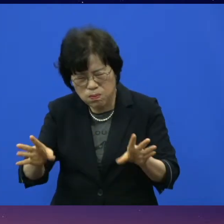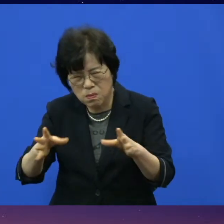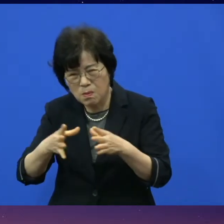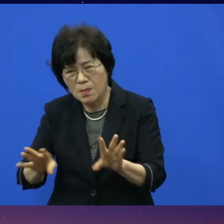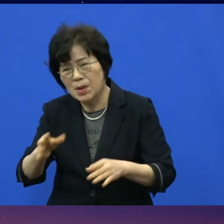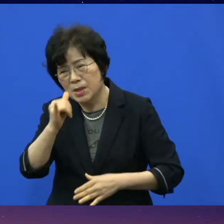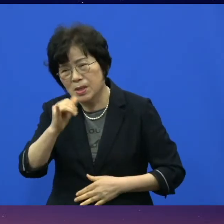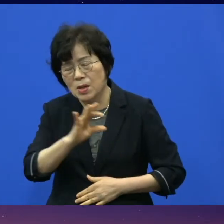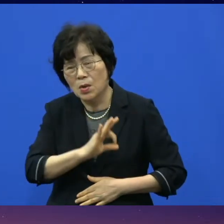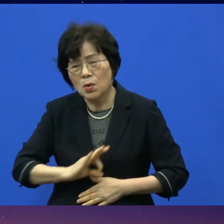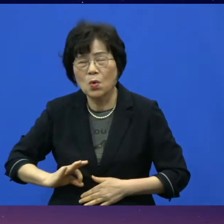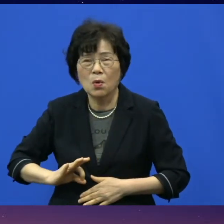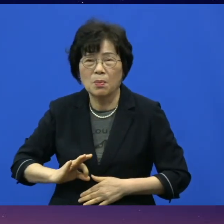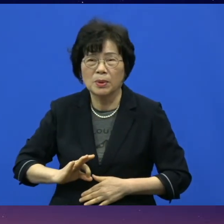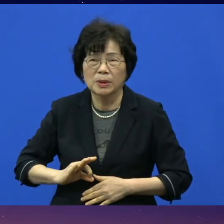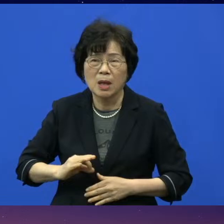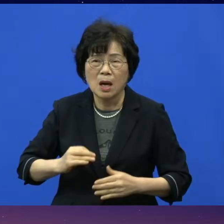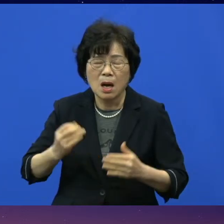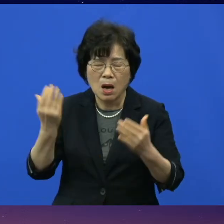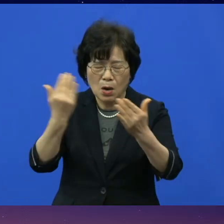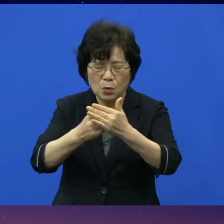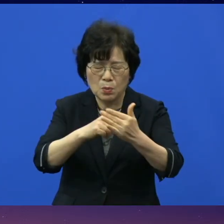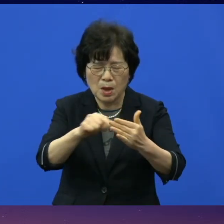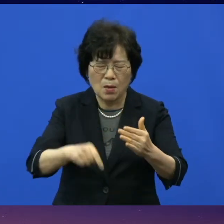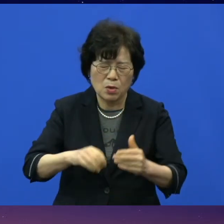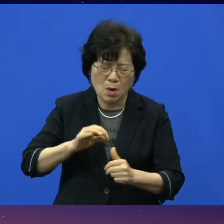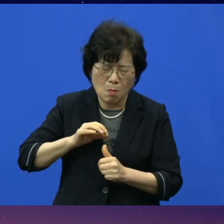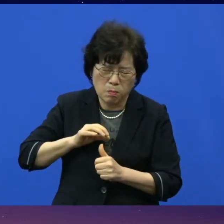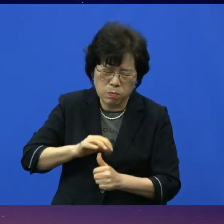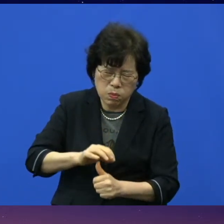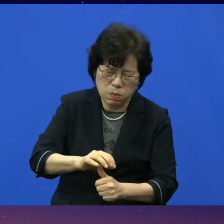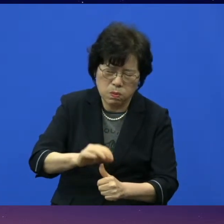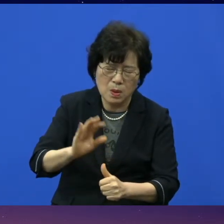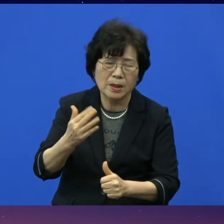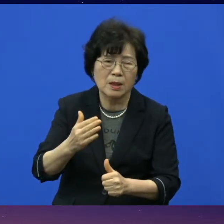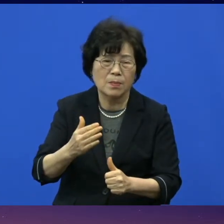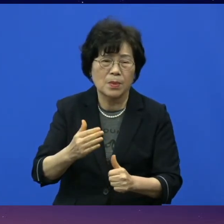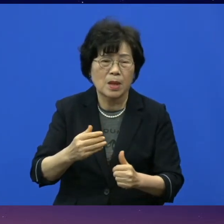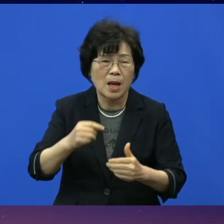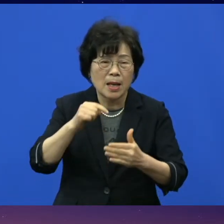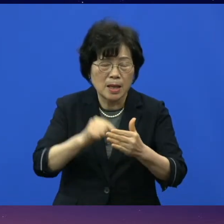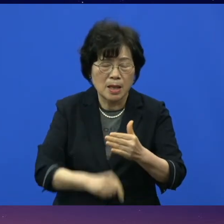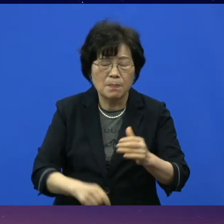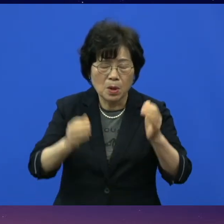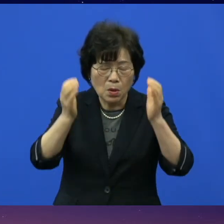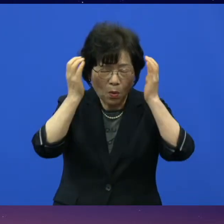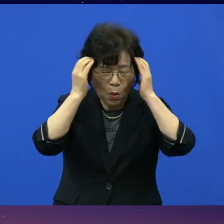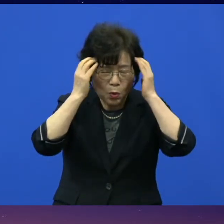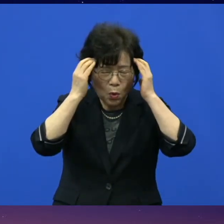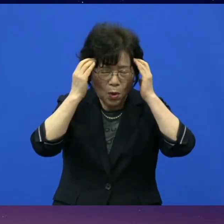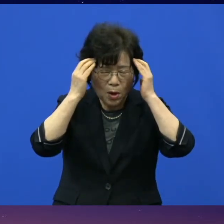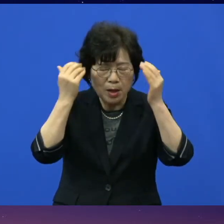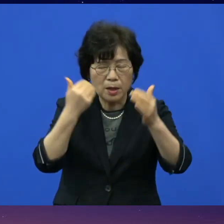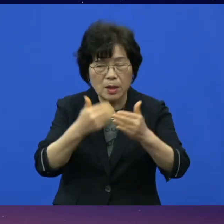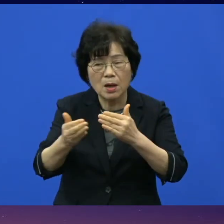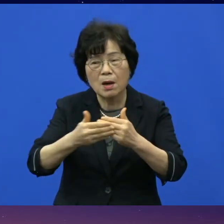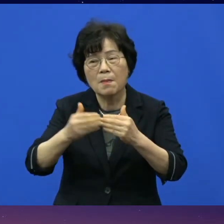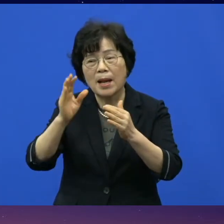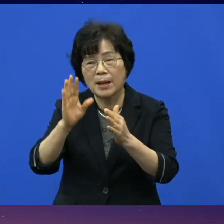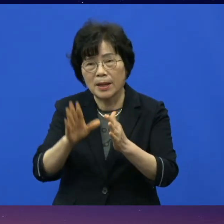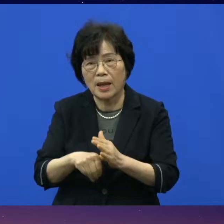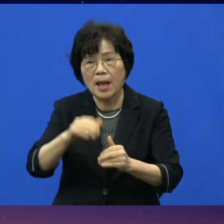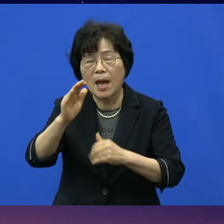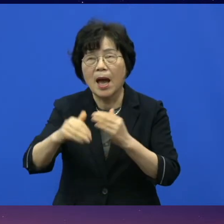욥은 혼란 속에 빠집니다. 어둠 속에 갇혀버려요. 그 깊은 고통을 통과하는 가운데 하나님을